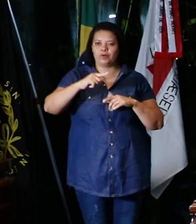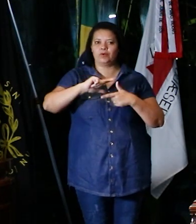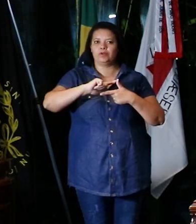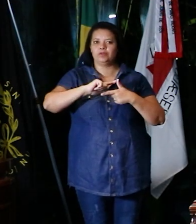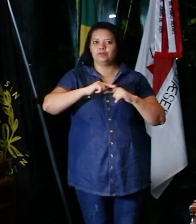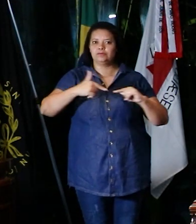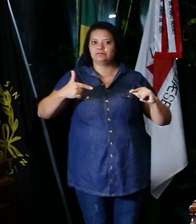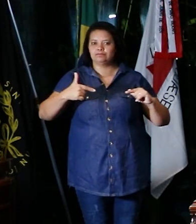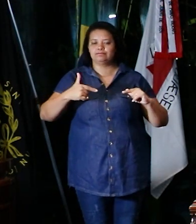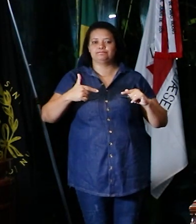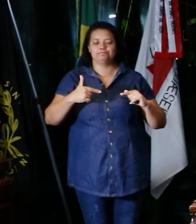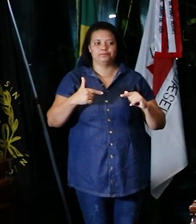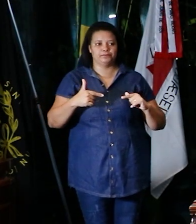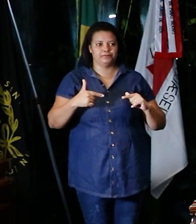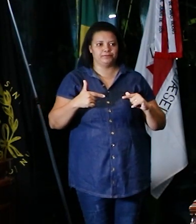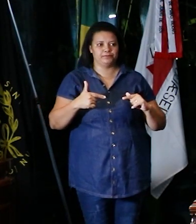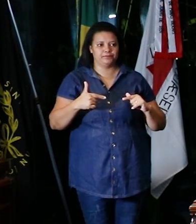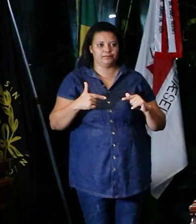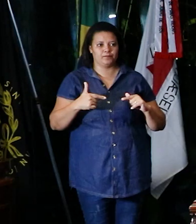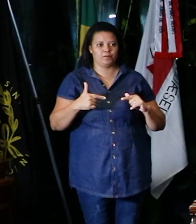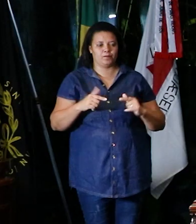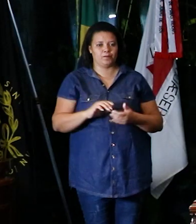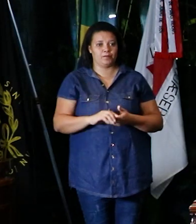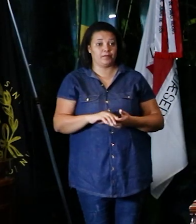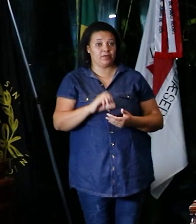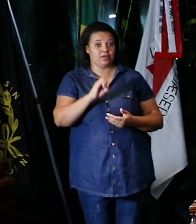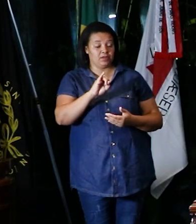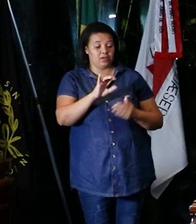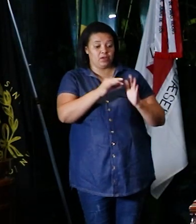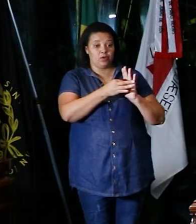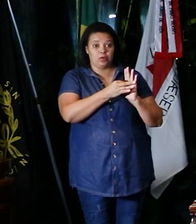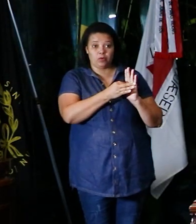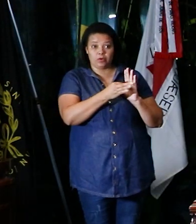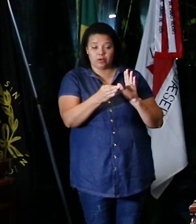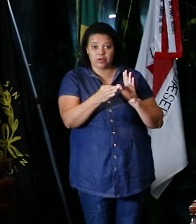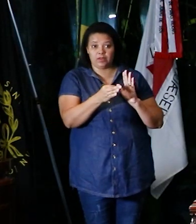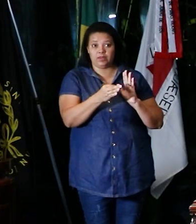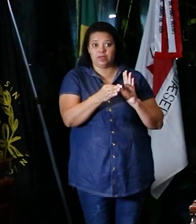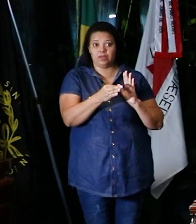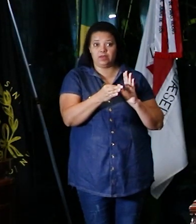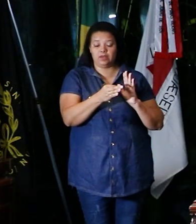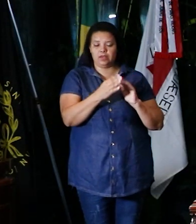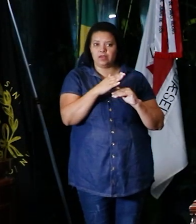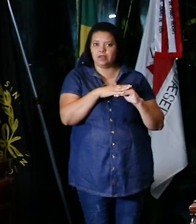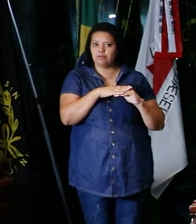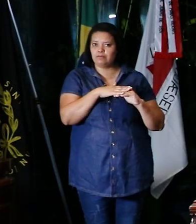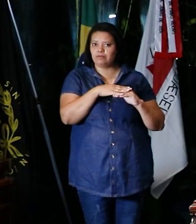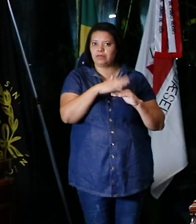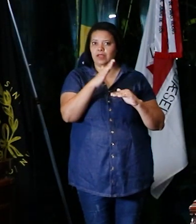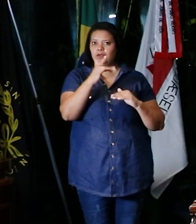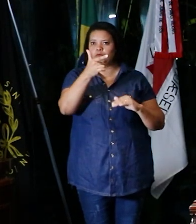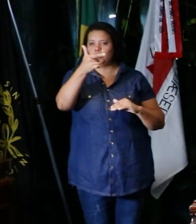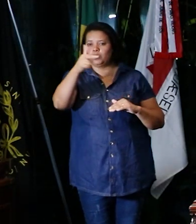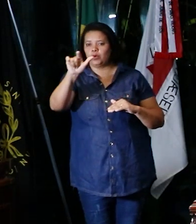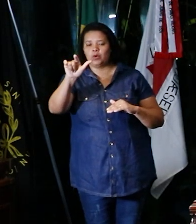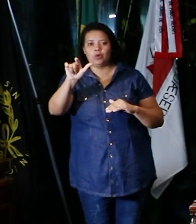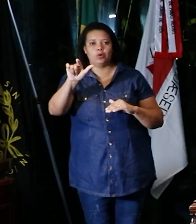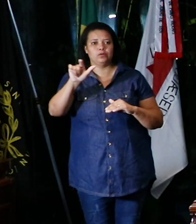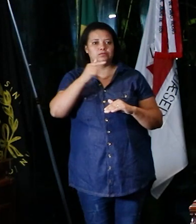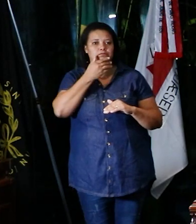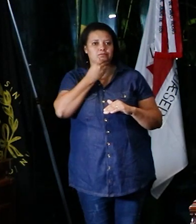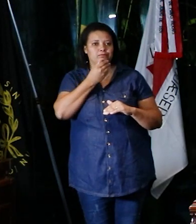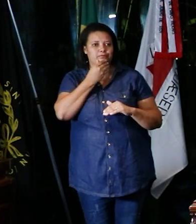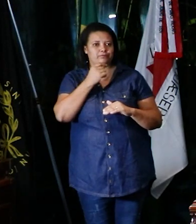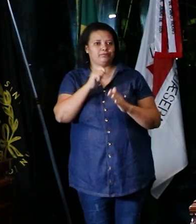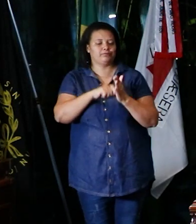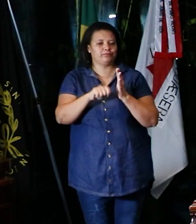é que, seja na crônica, que vai muito além do que outros cronistas